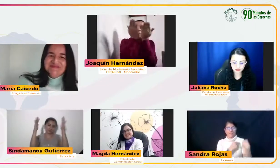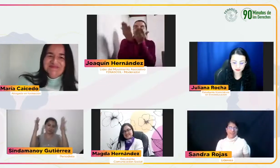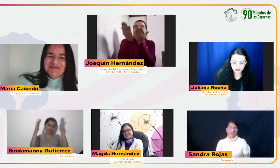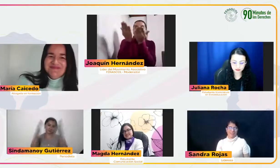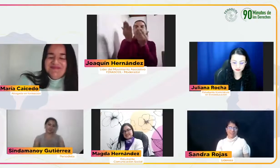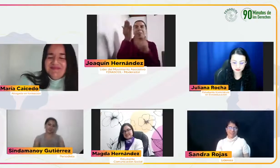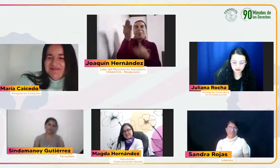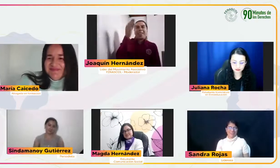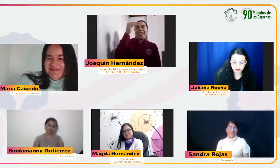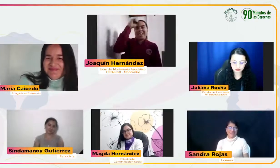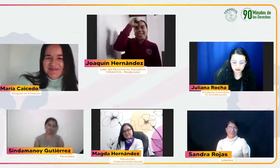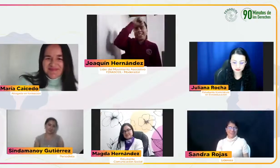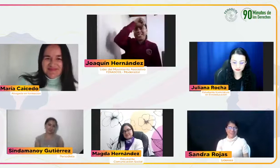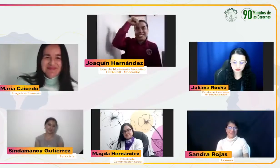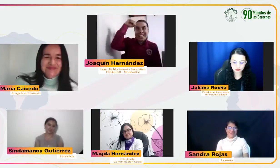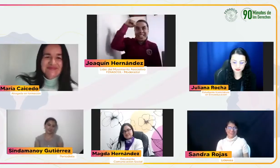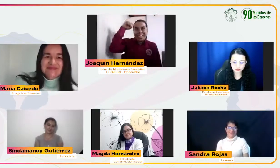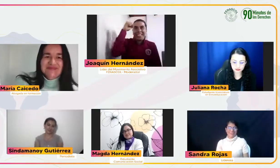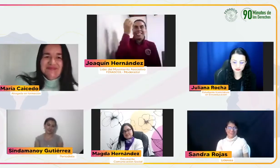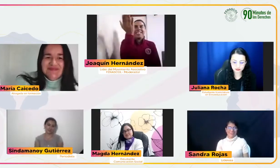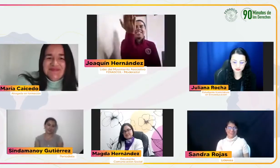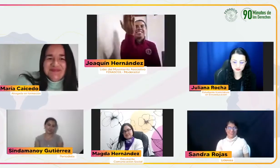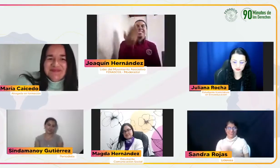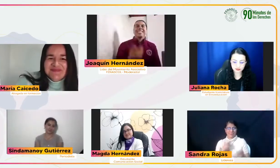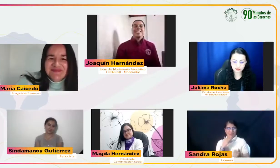Muy bien, ahora vamos a verte, Sandra.